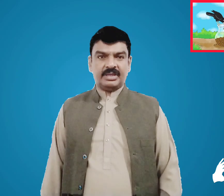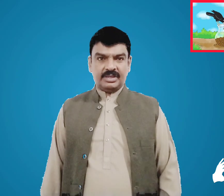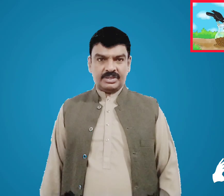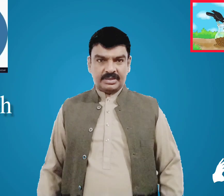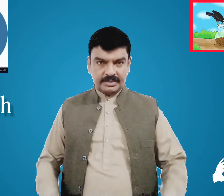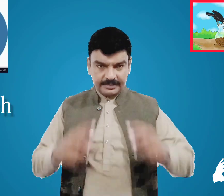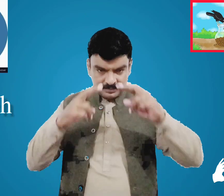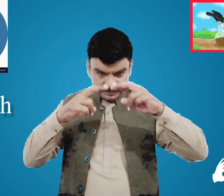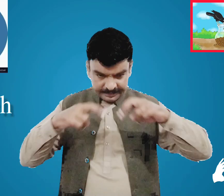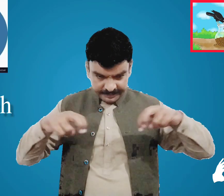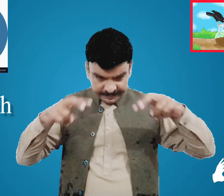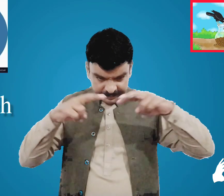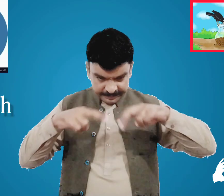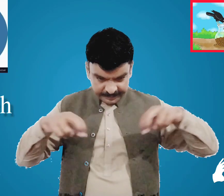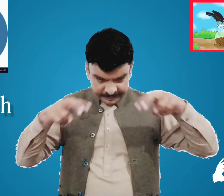सर्च